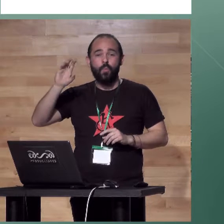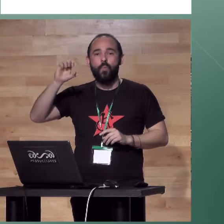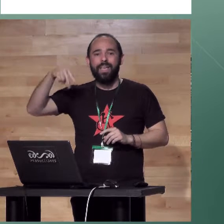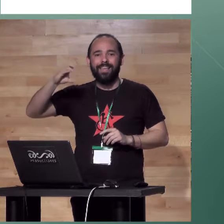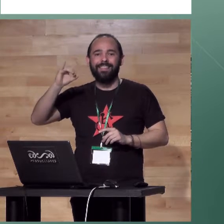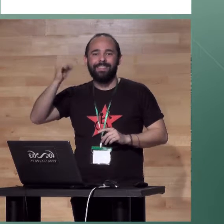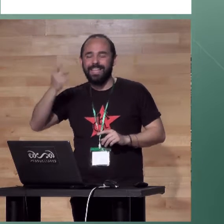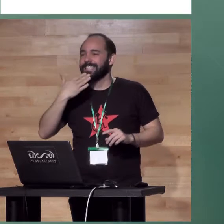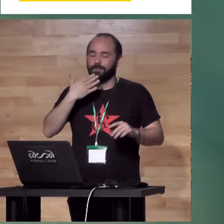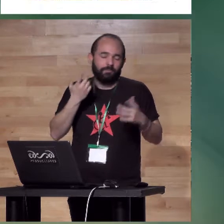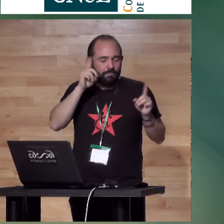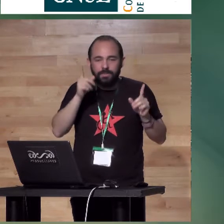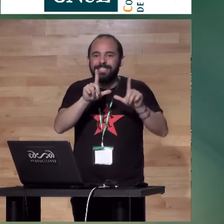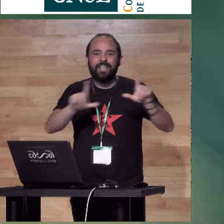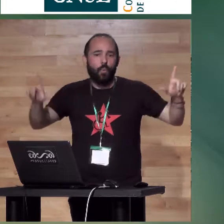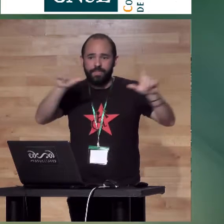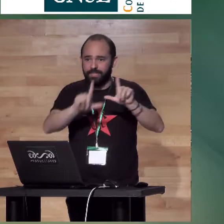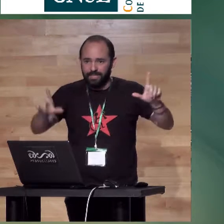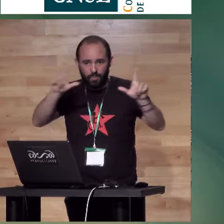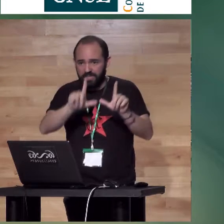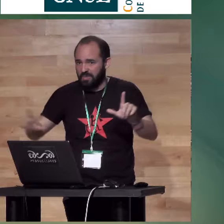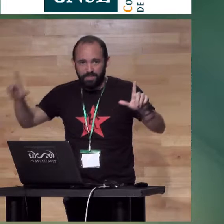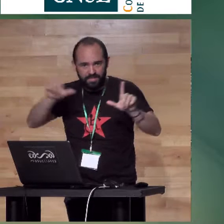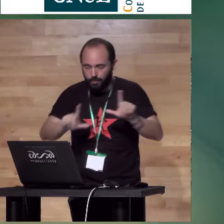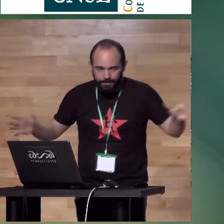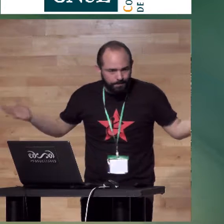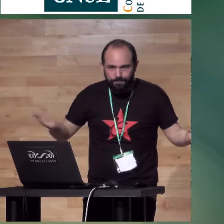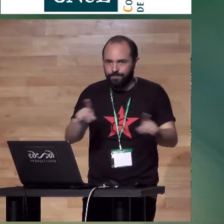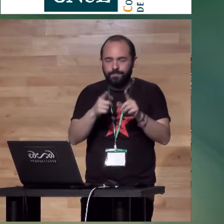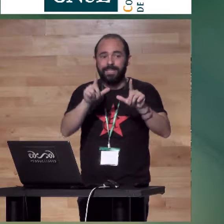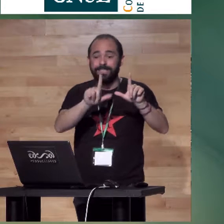ejemplo, una secuencia. ¿Vale? No tenemos